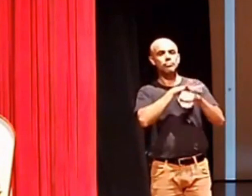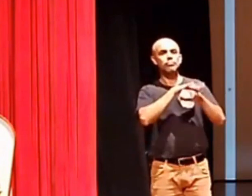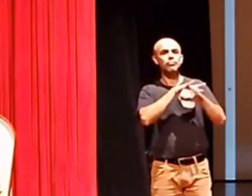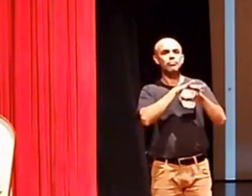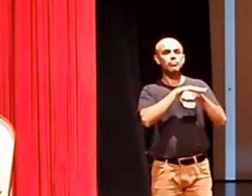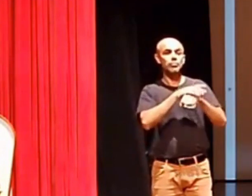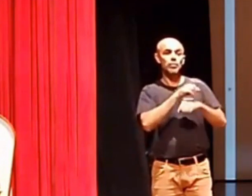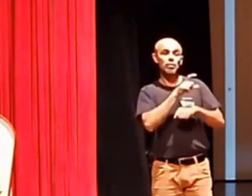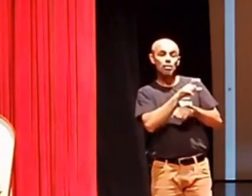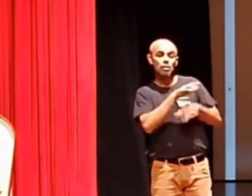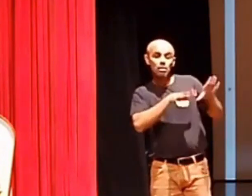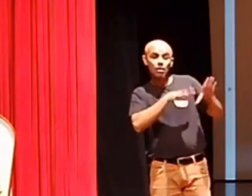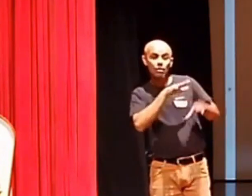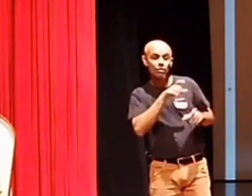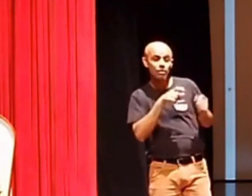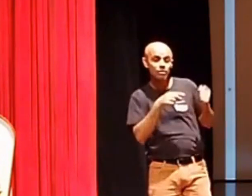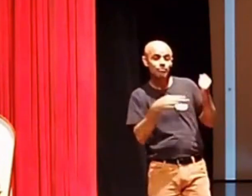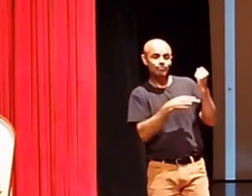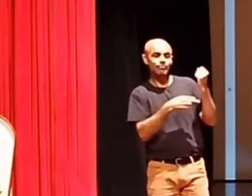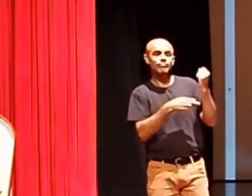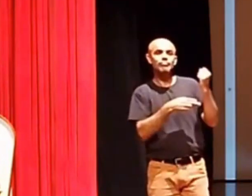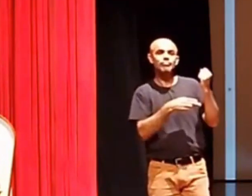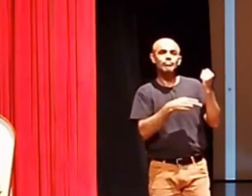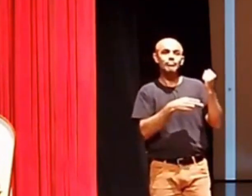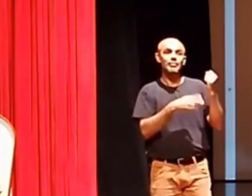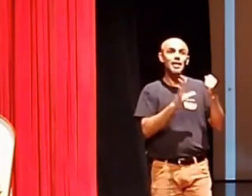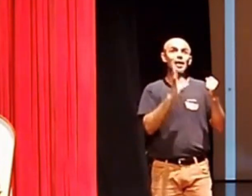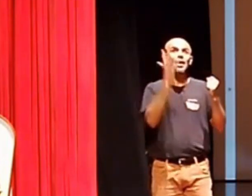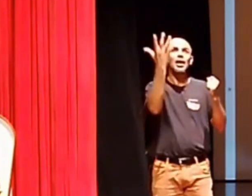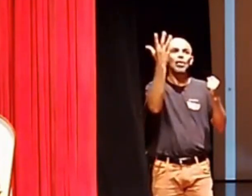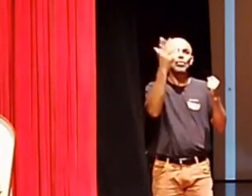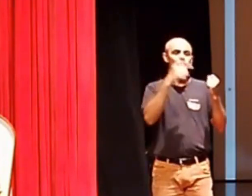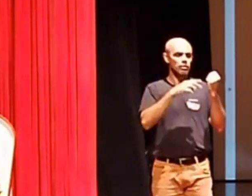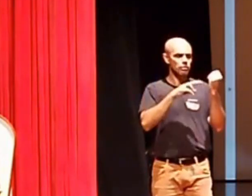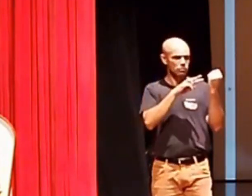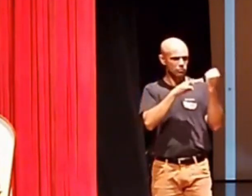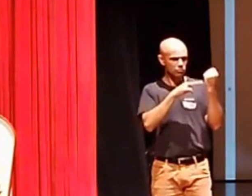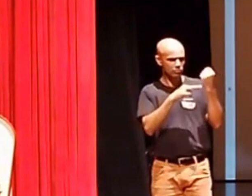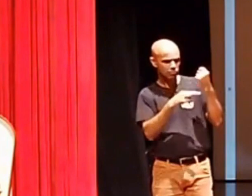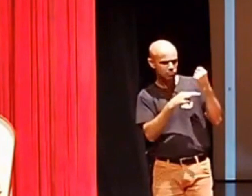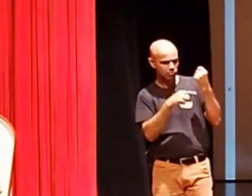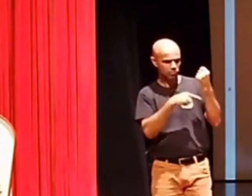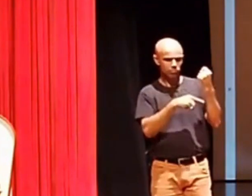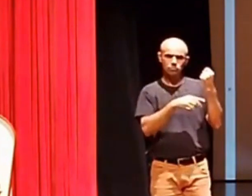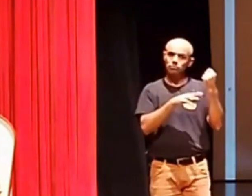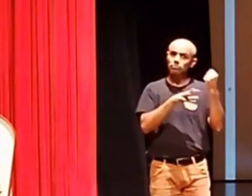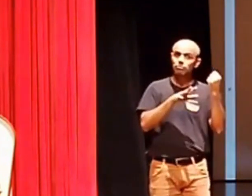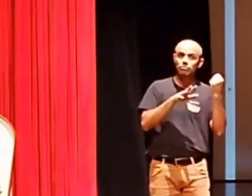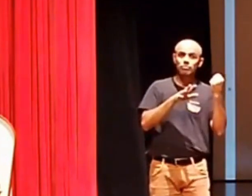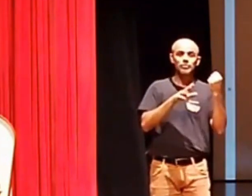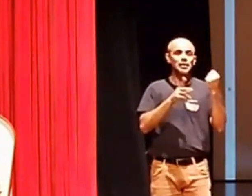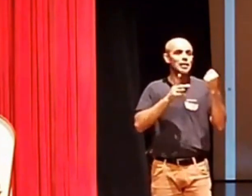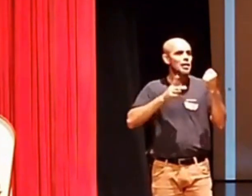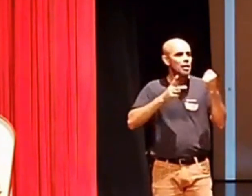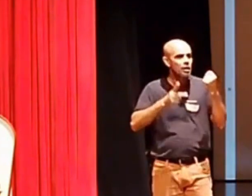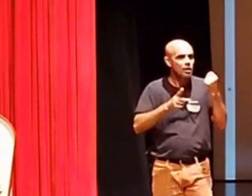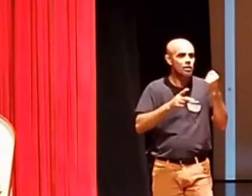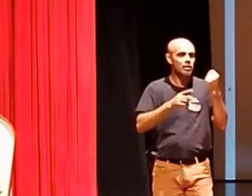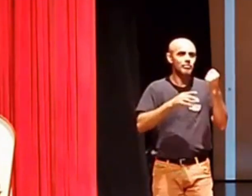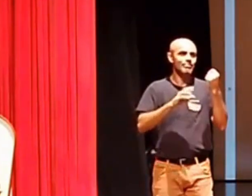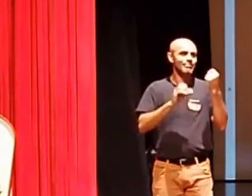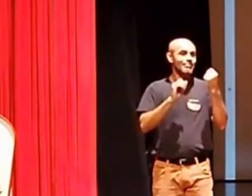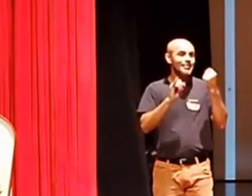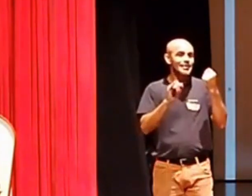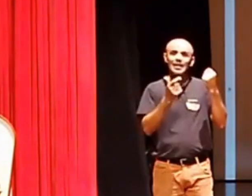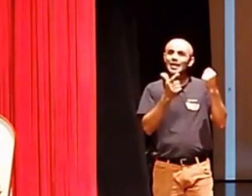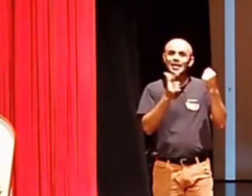esse termo, condição. Ou seja, acontece uma curvatura, mas essa curvatura ela está ali, enquanto não